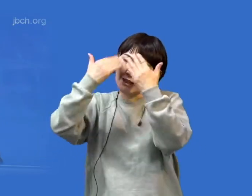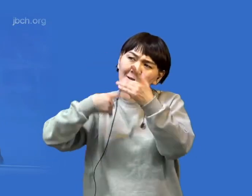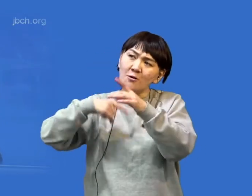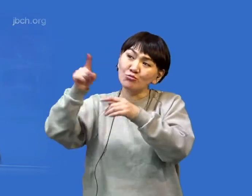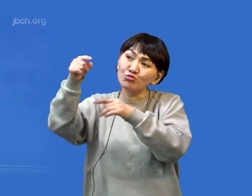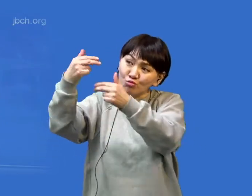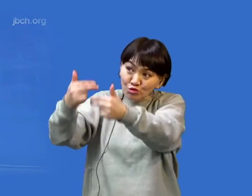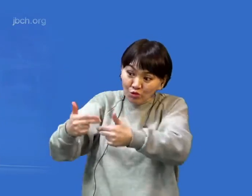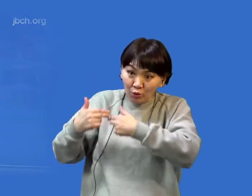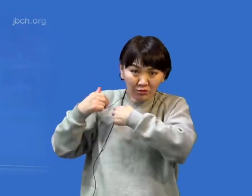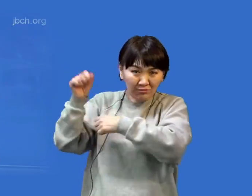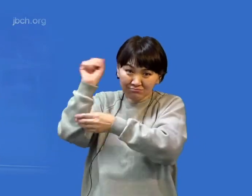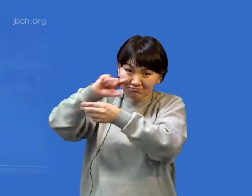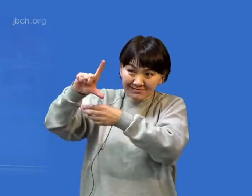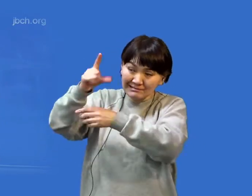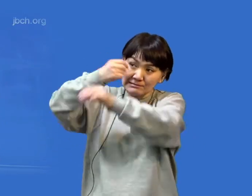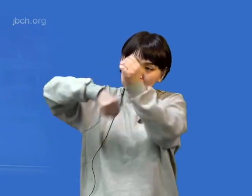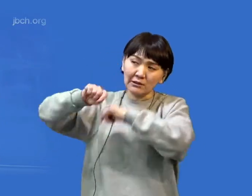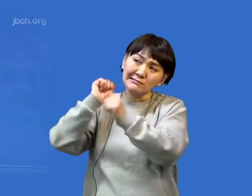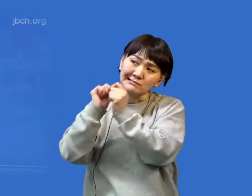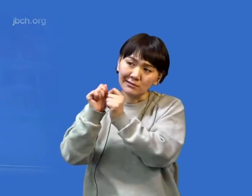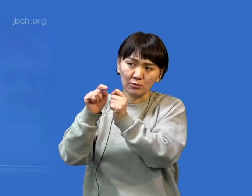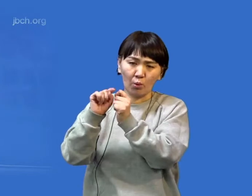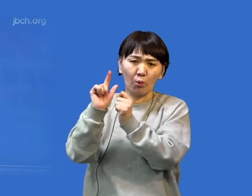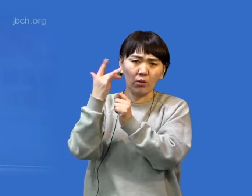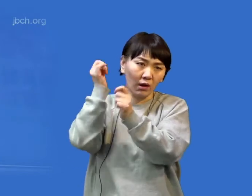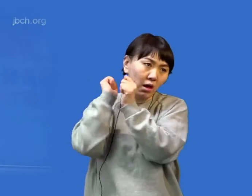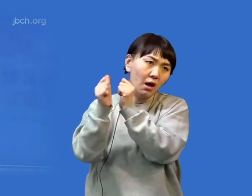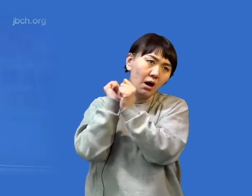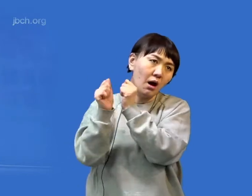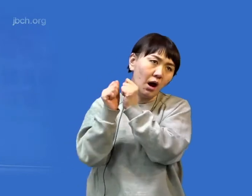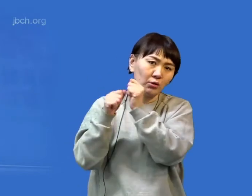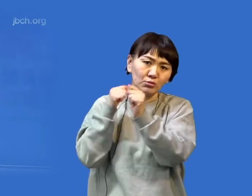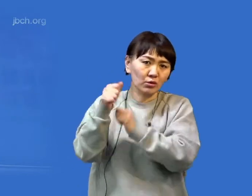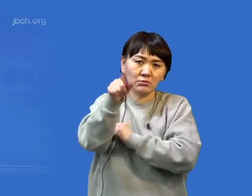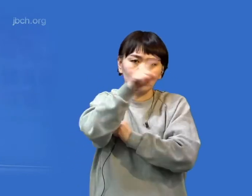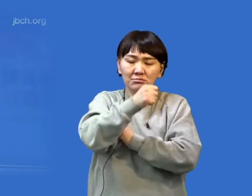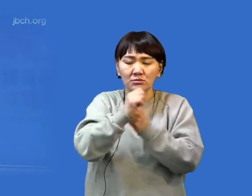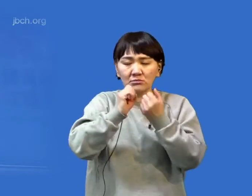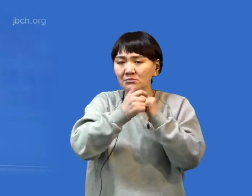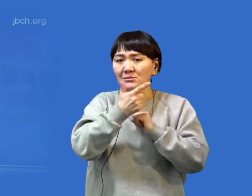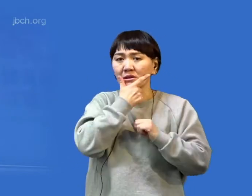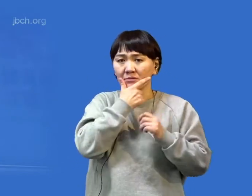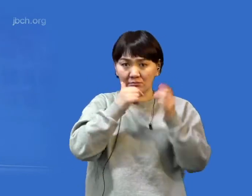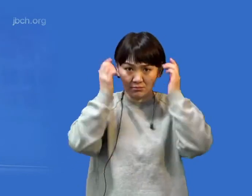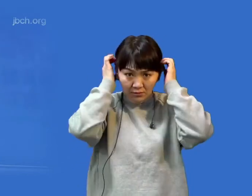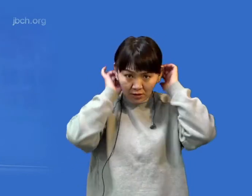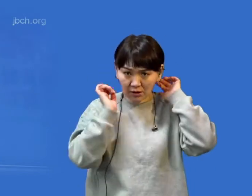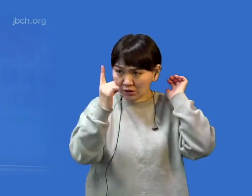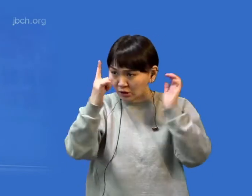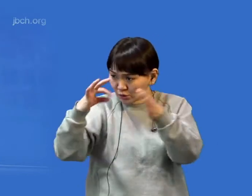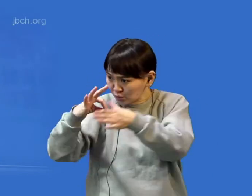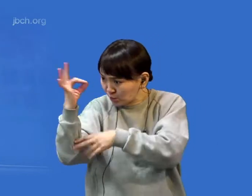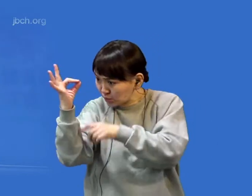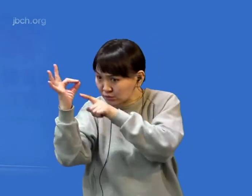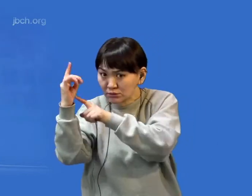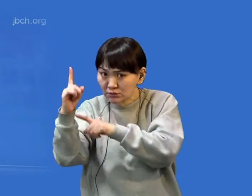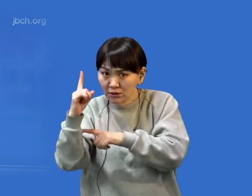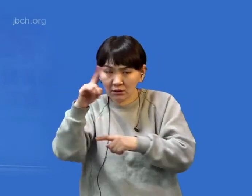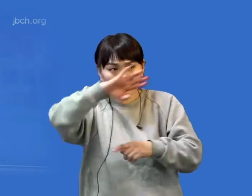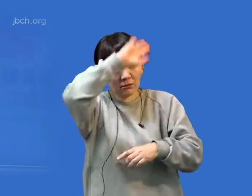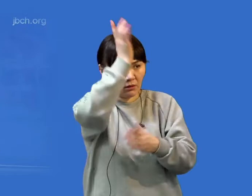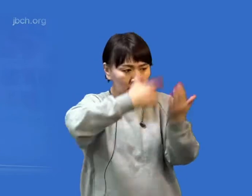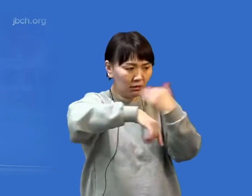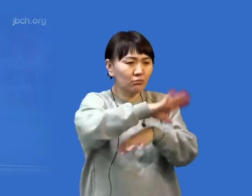Нэг хүний амийг аварна гэдэг нь тэнгэрийн газараас илүү үнтэй зүйл. Тэглээ түүгээрээ ийм юм хийж чадахгүй гэсэн. Бид бүхэн бурханы